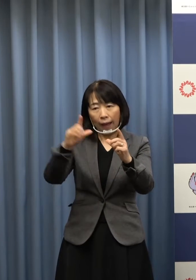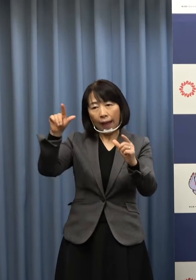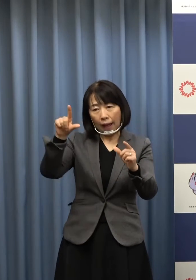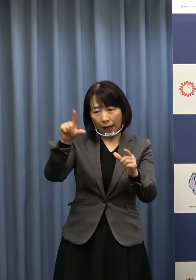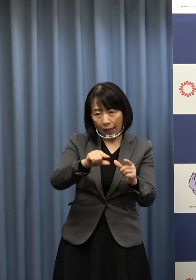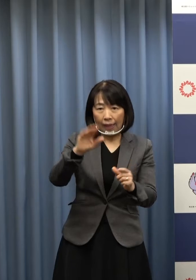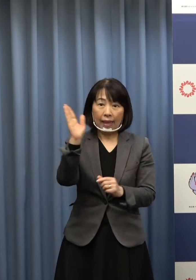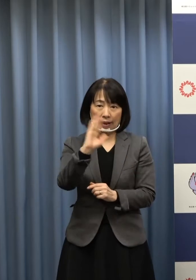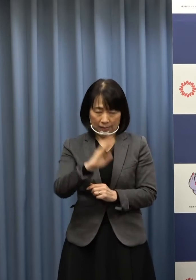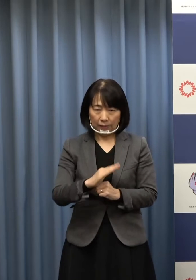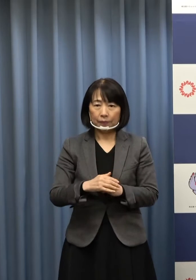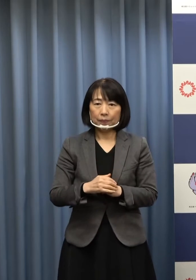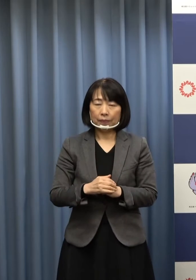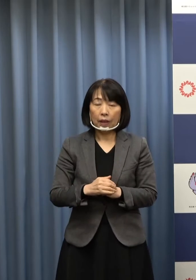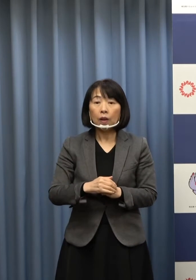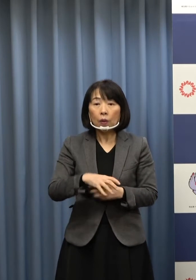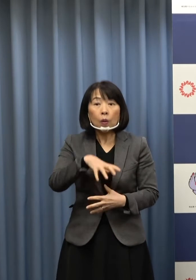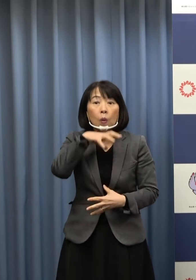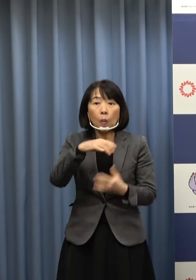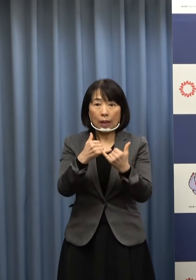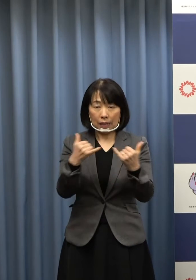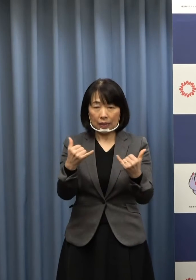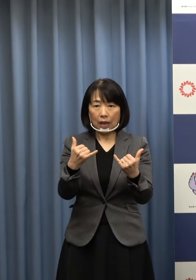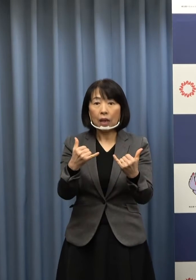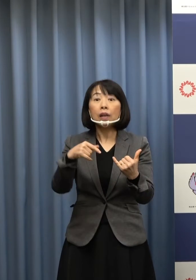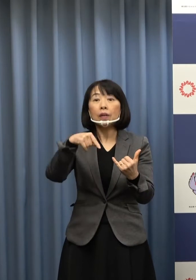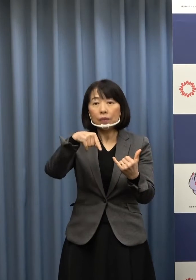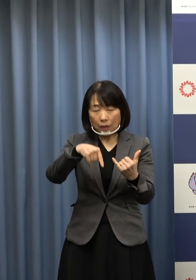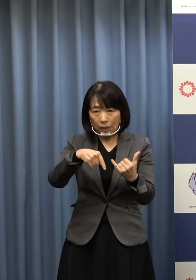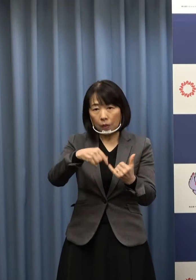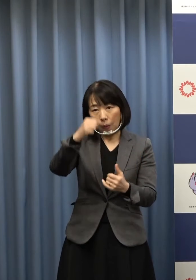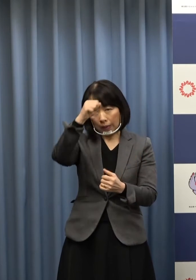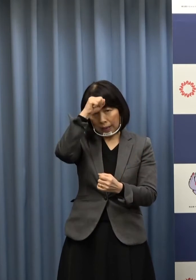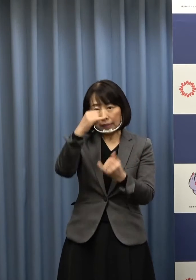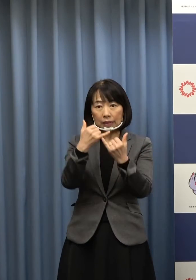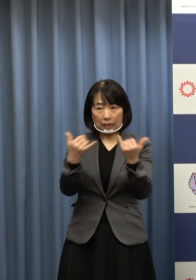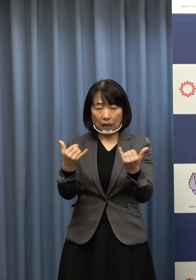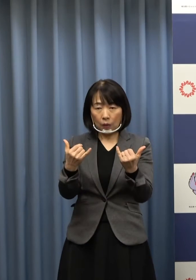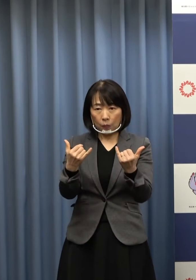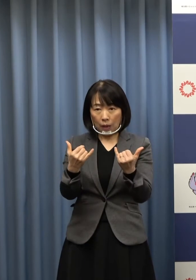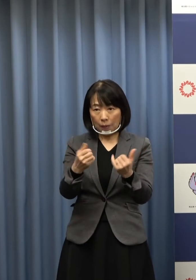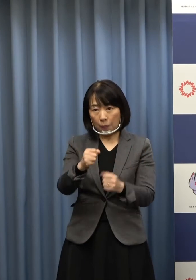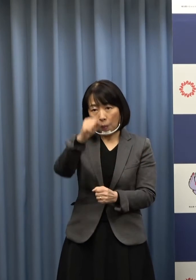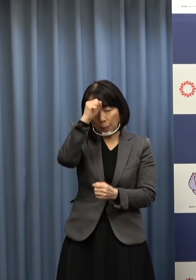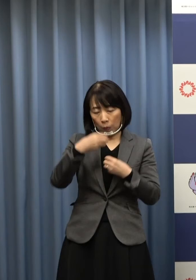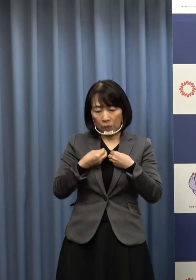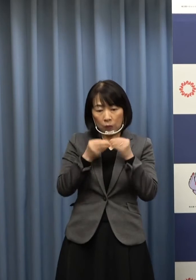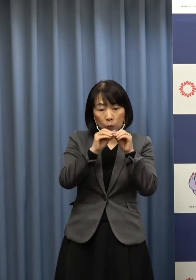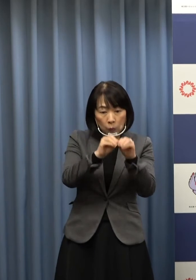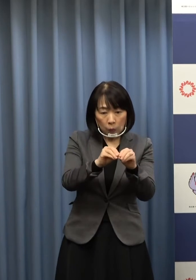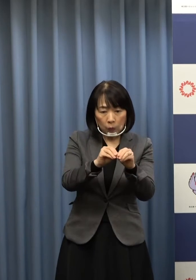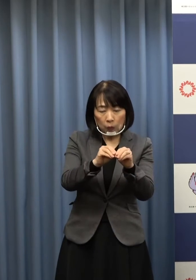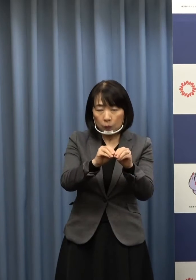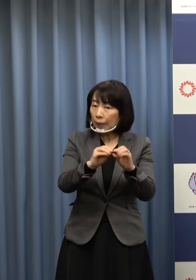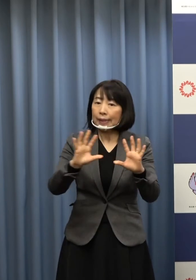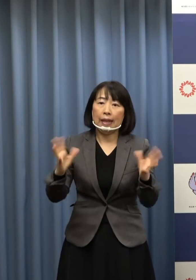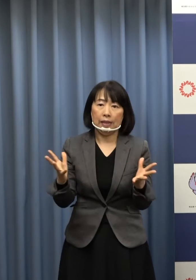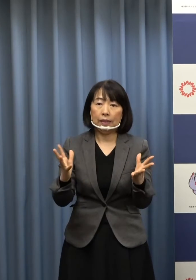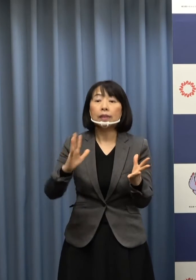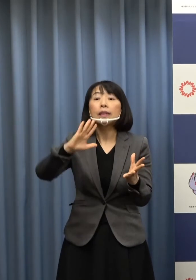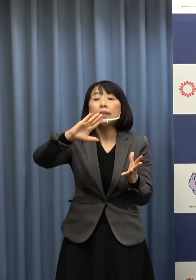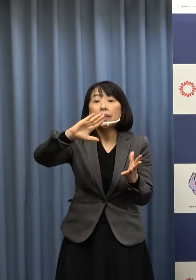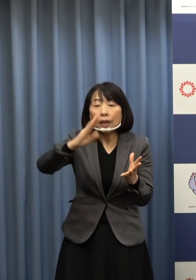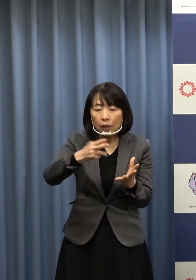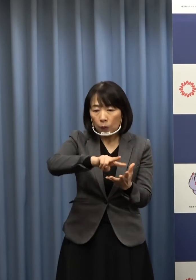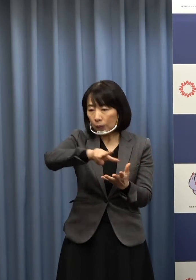この方々っていうのはすでにもう感染力がないような状況なんだけれども、後方支援の転院